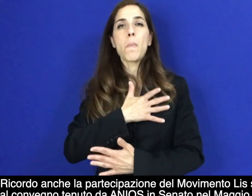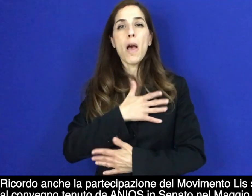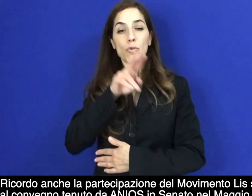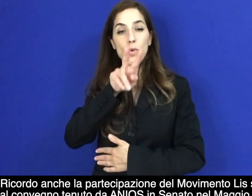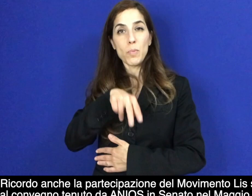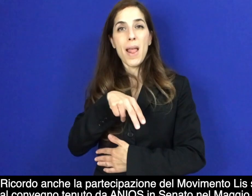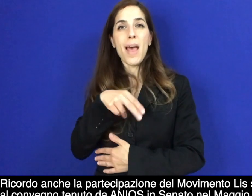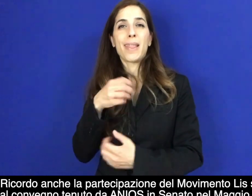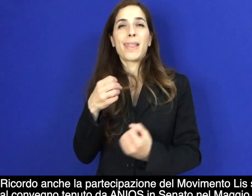del 2019